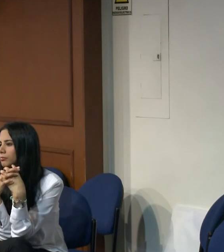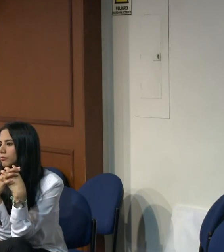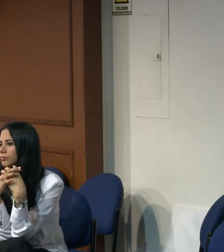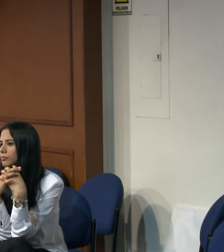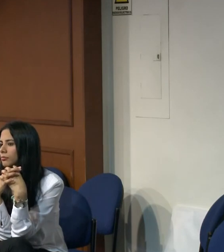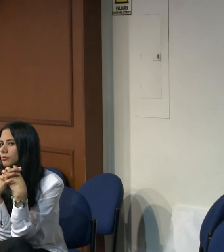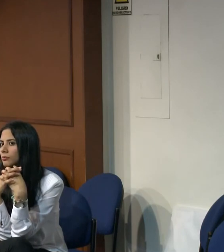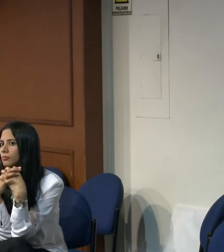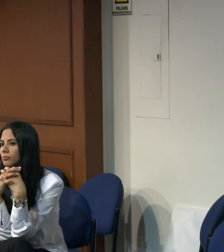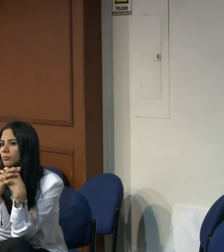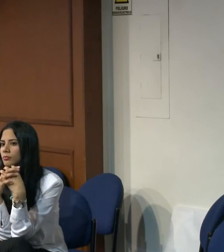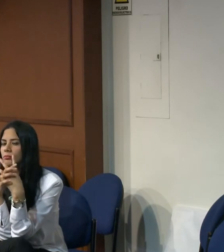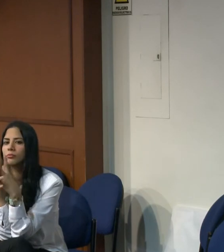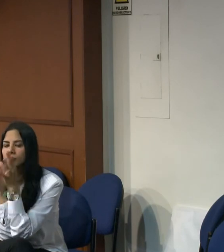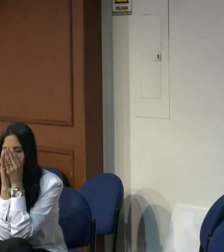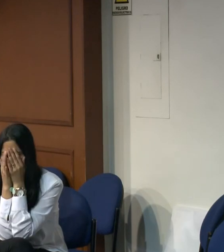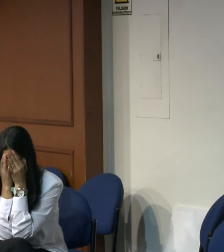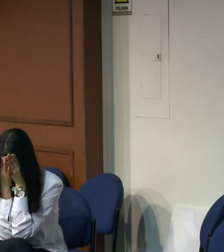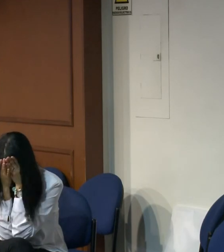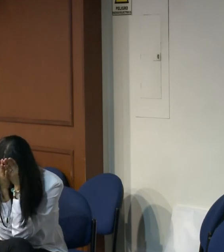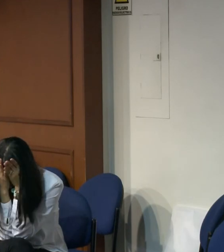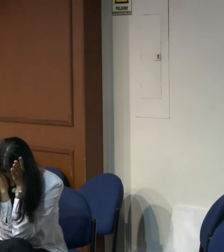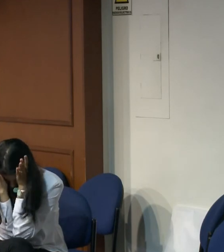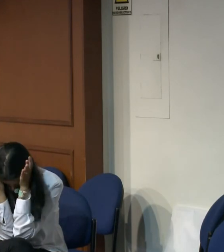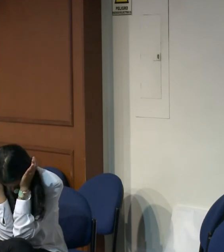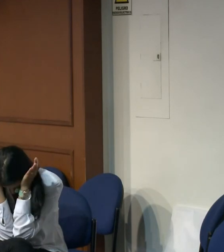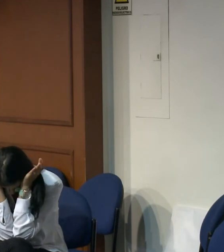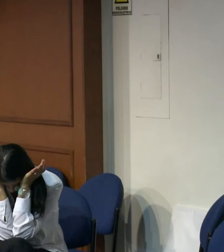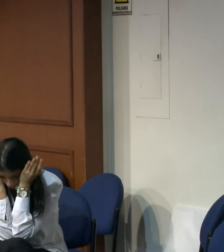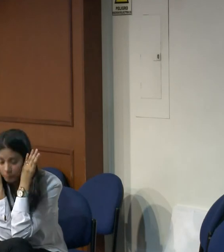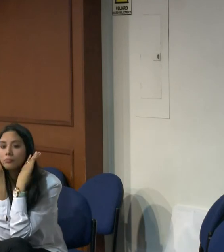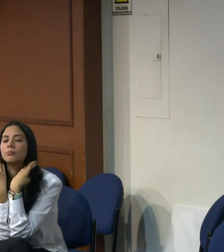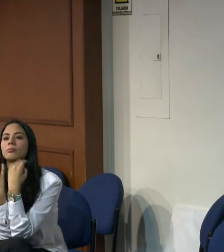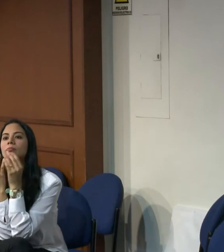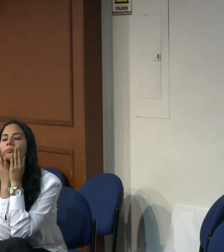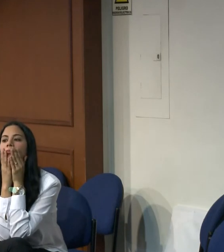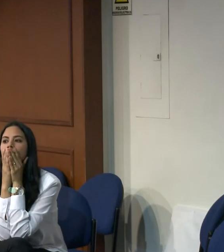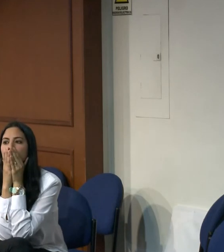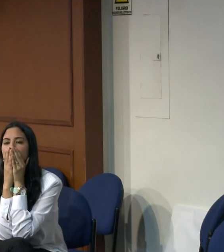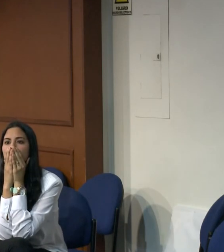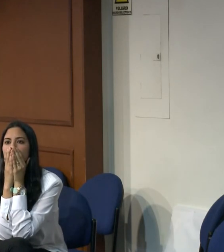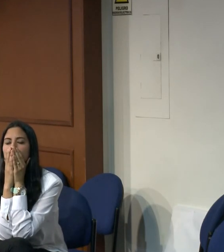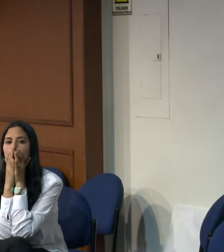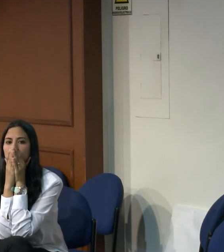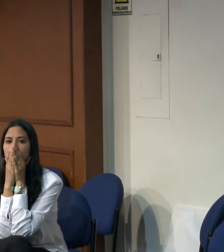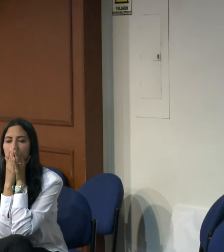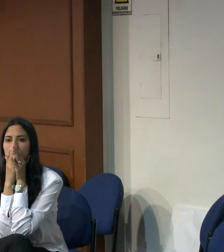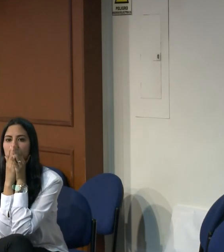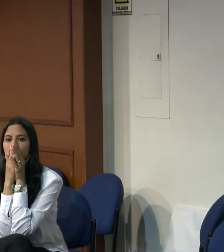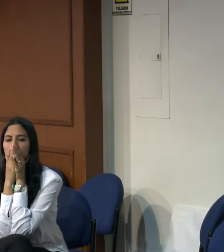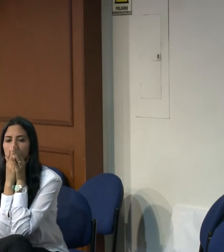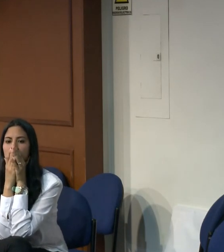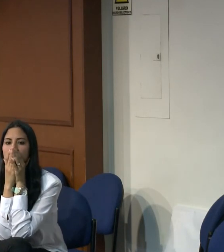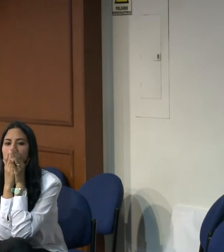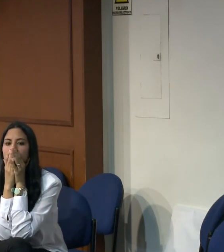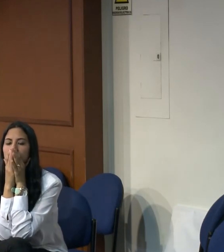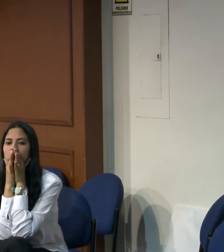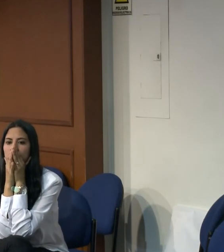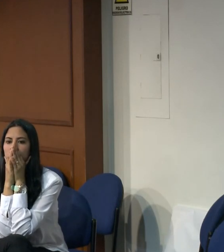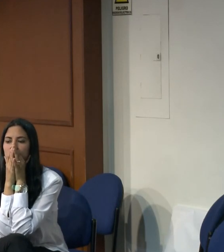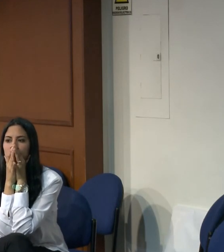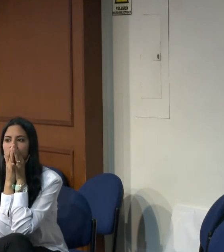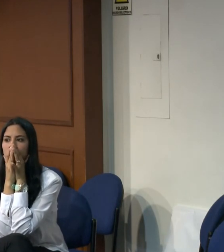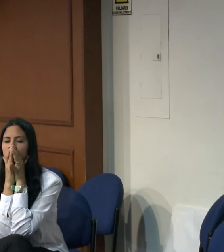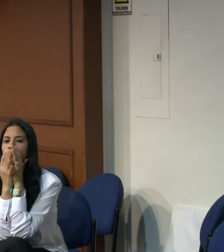cuento de la ciencia, ¿sí? Que es más creyente en cierta fe o en ciertas,